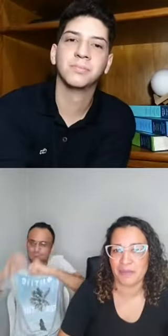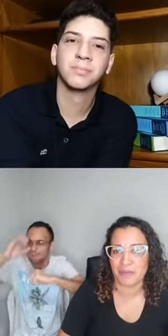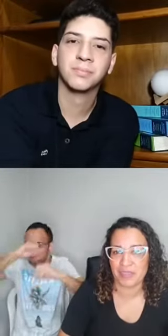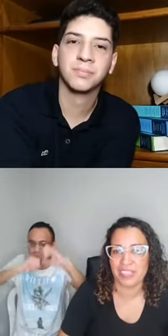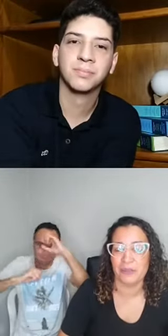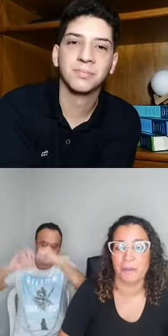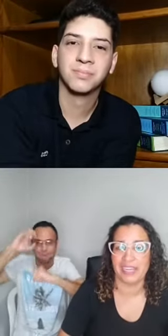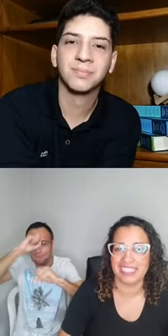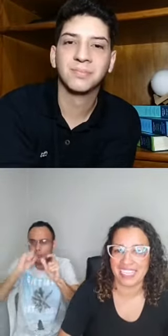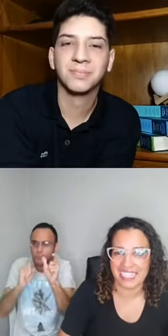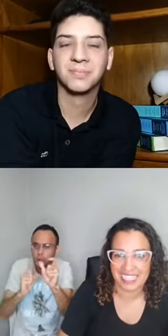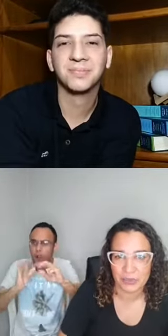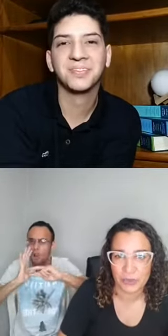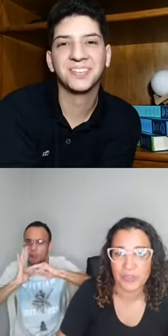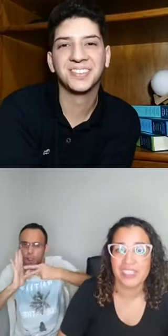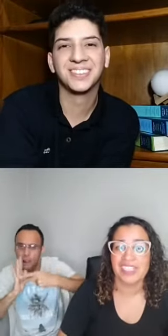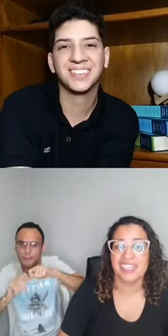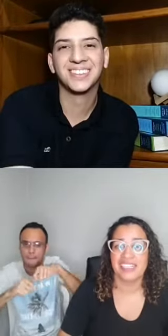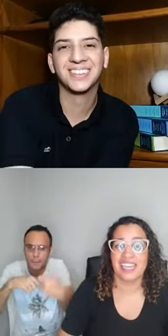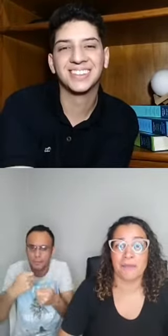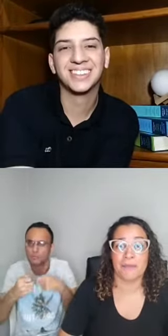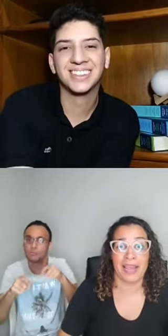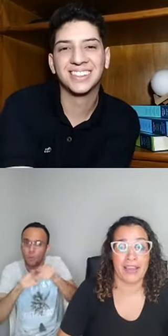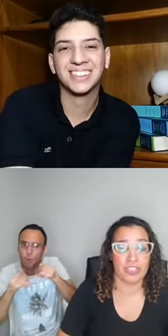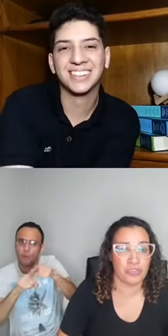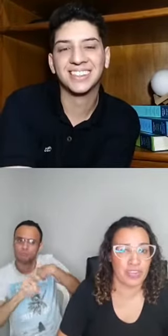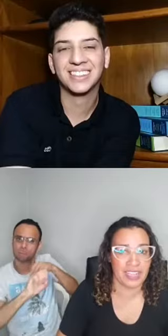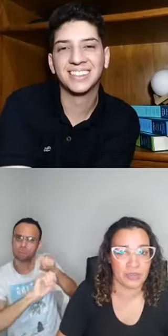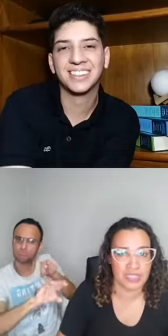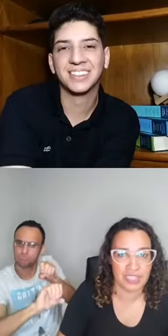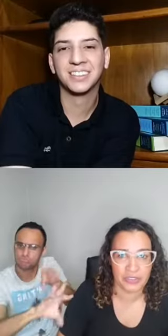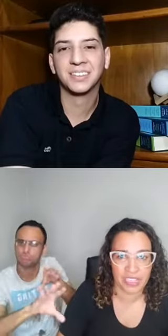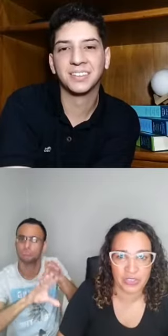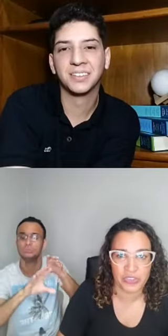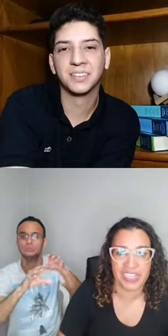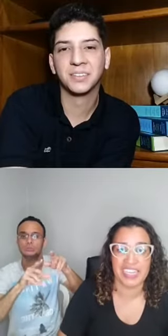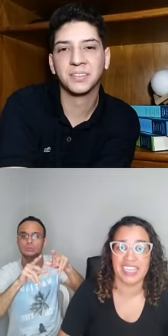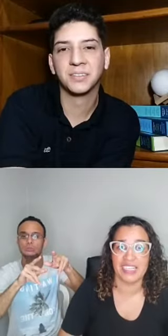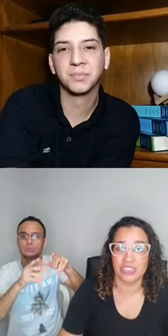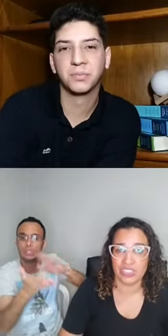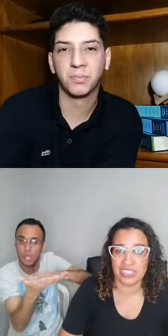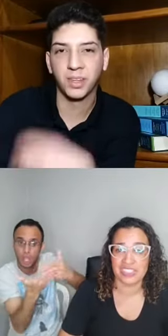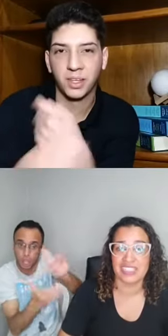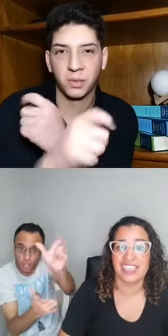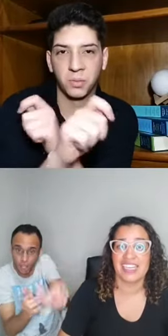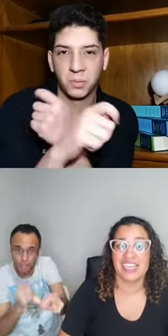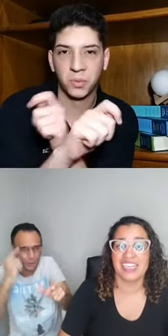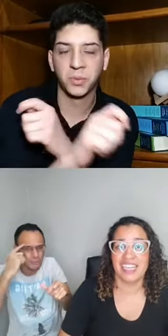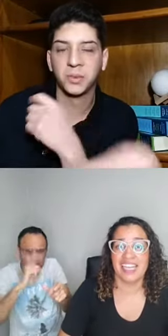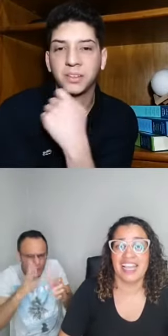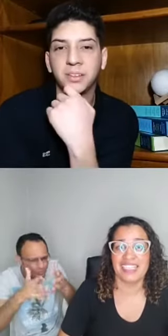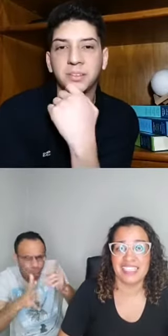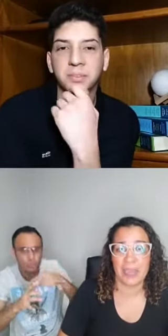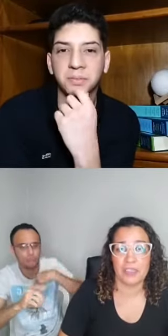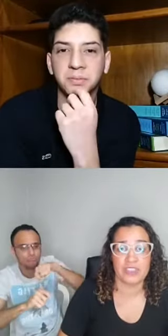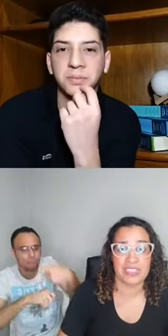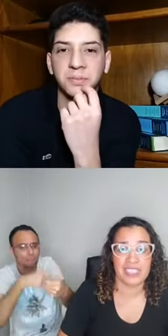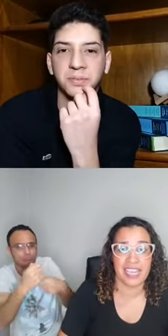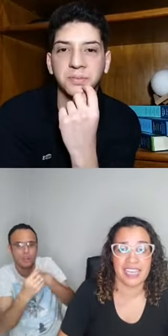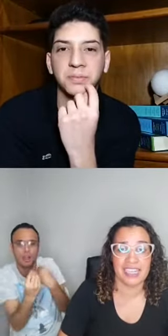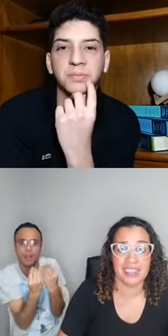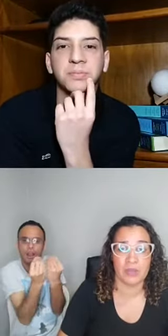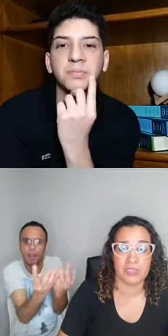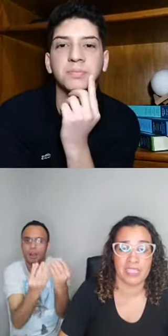intérprete lá pra mim, tô aprendendo, né, palavras diferentes com significados diferentes, né, a intérprete às